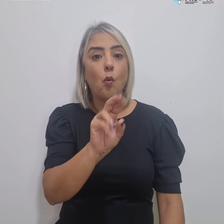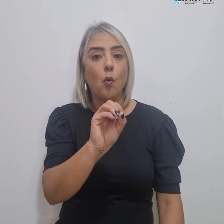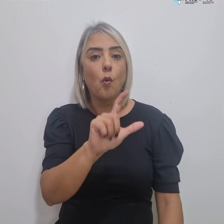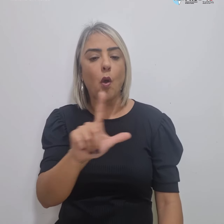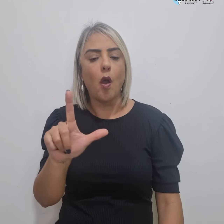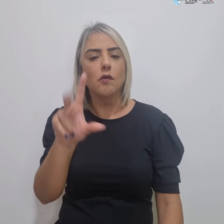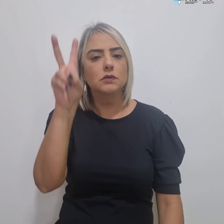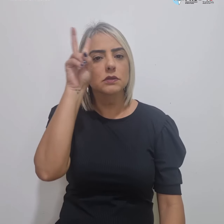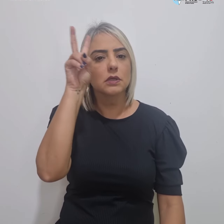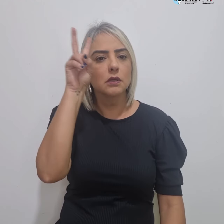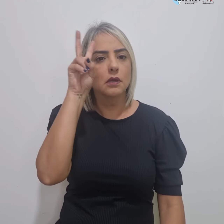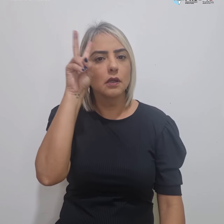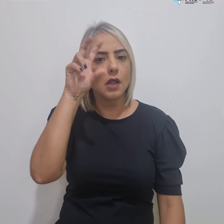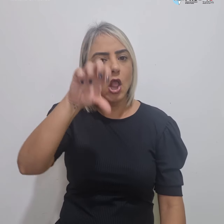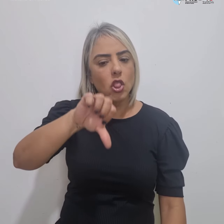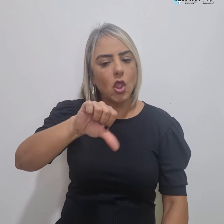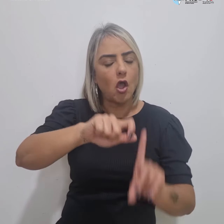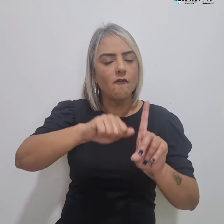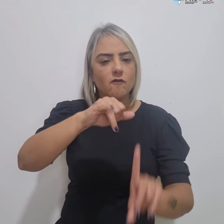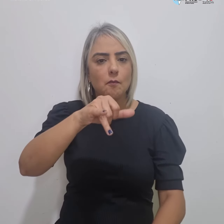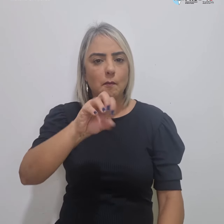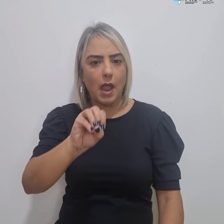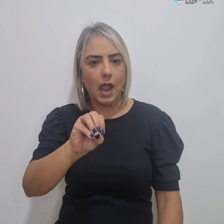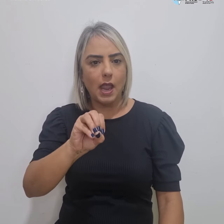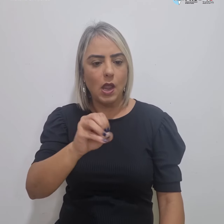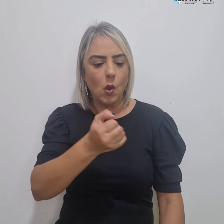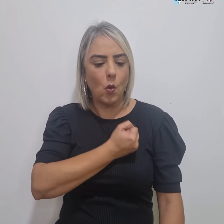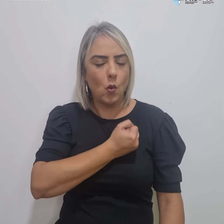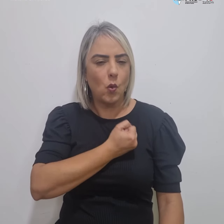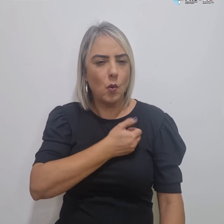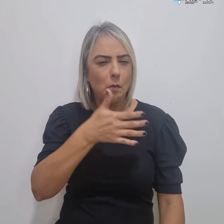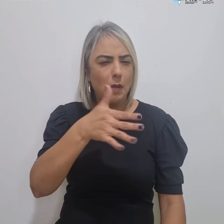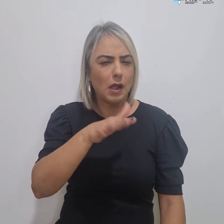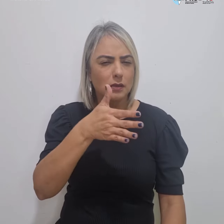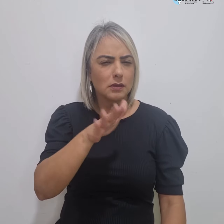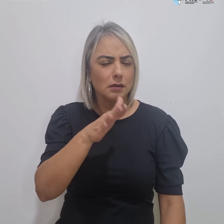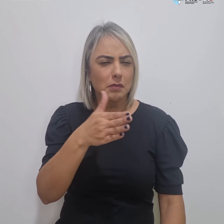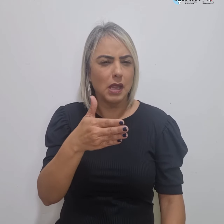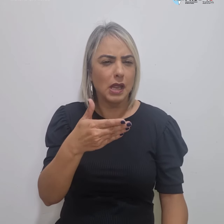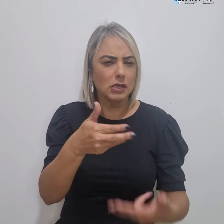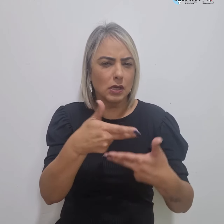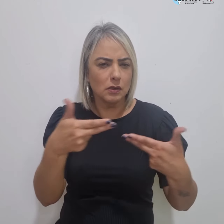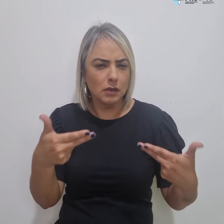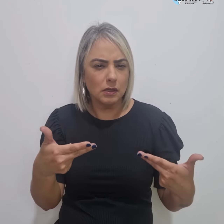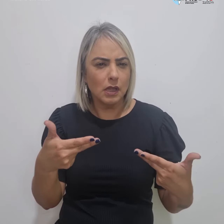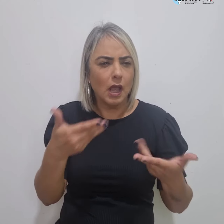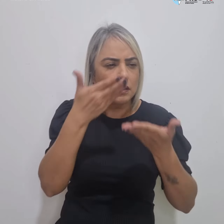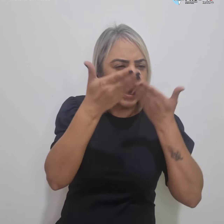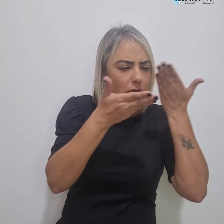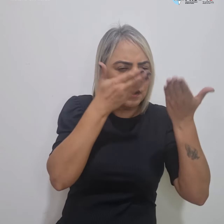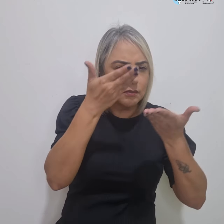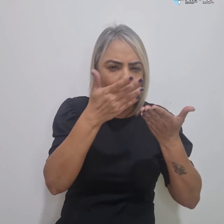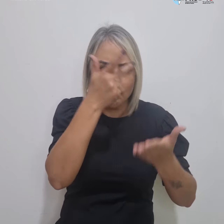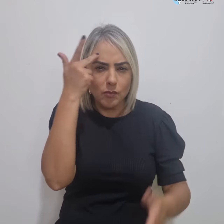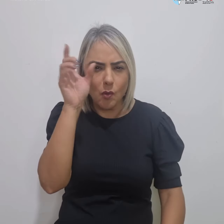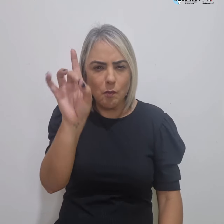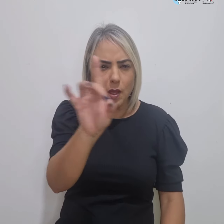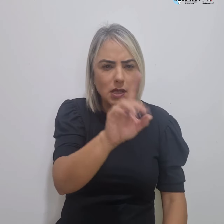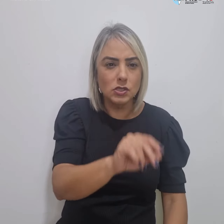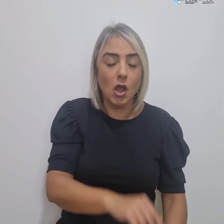nesta segunda-feira, 9 de maio, o número médio de procedimentos ambulatoriais por habitante